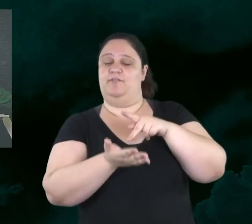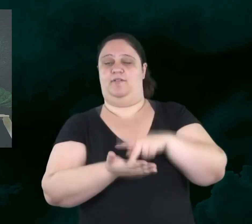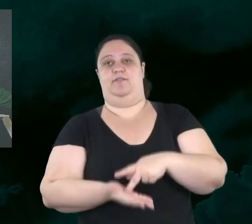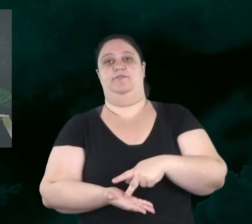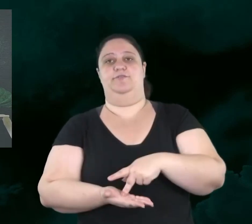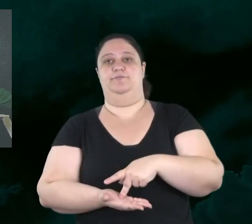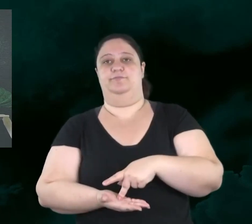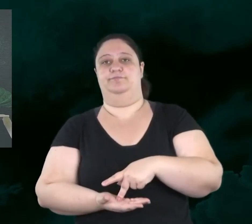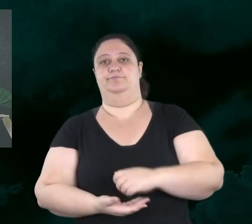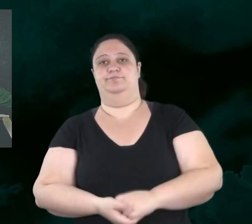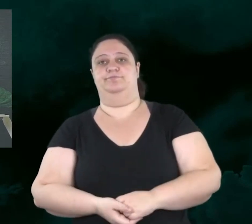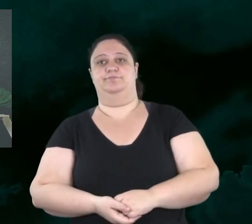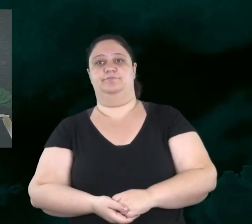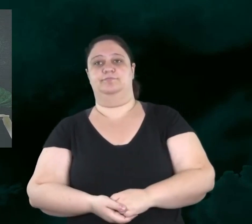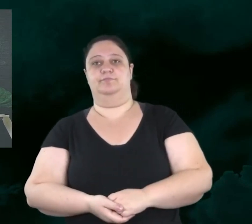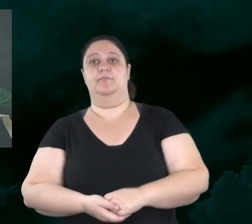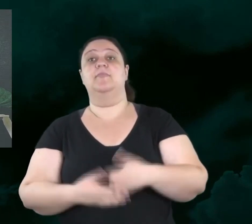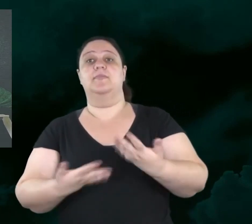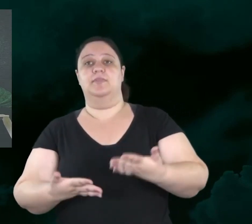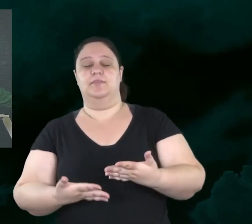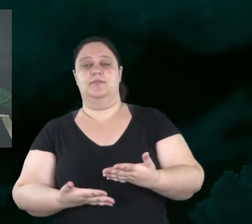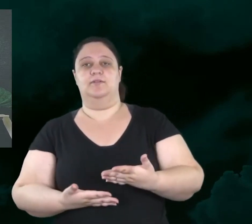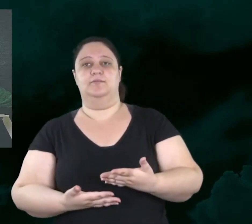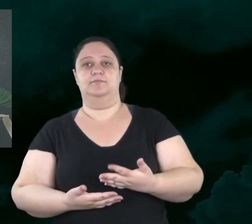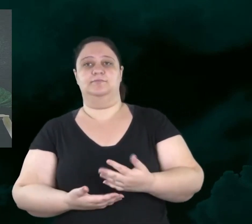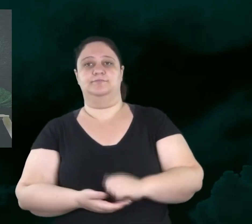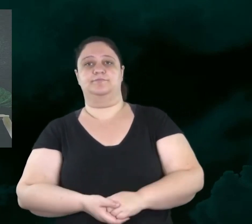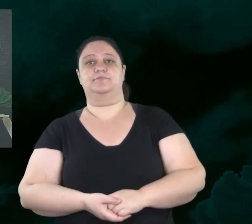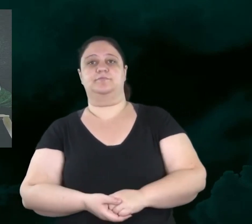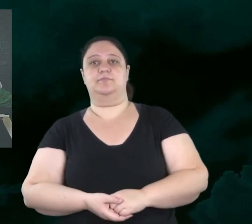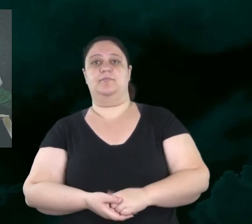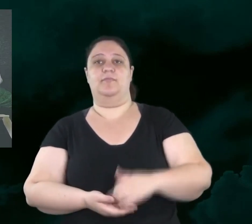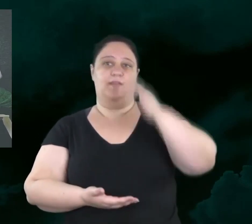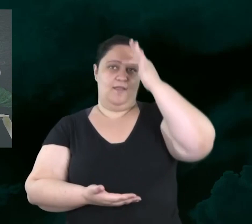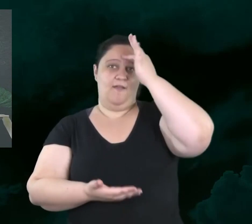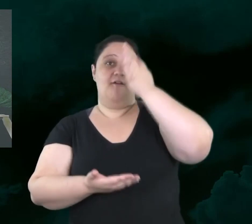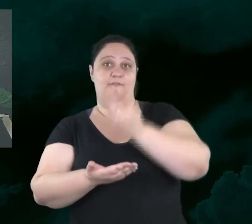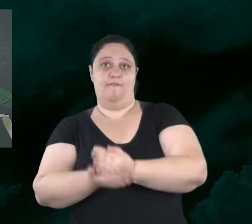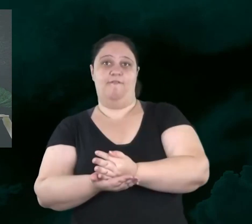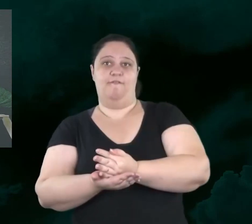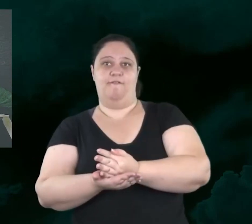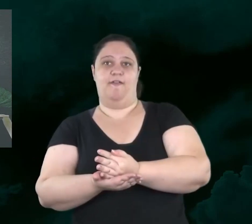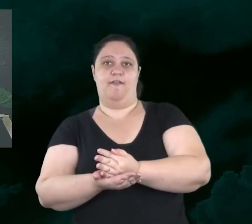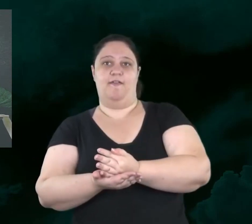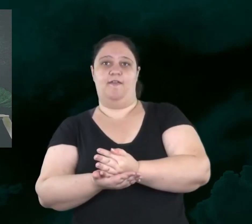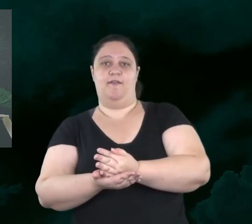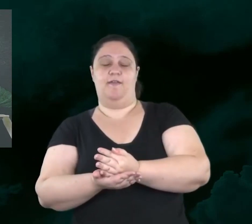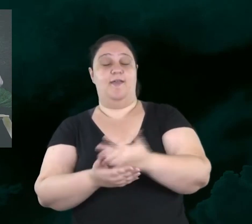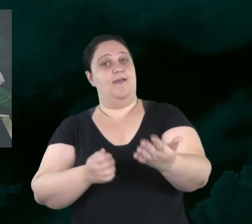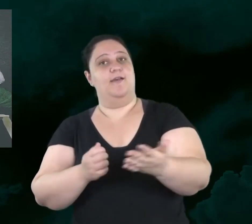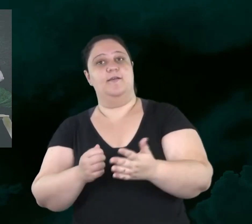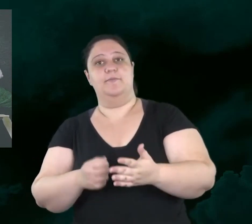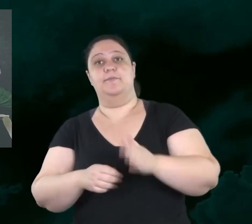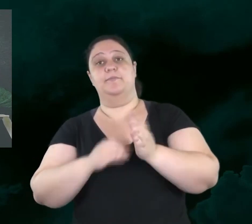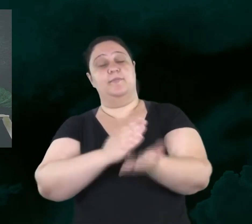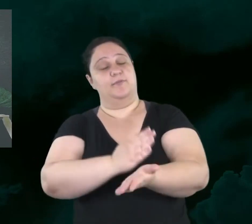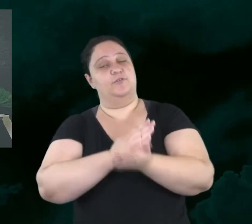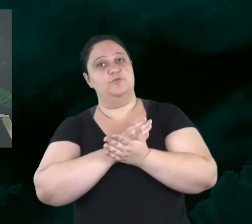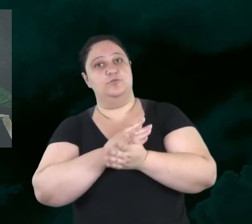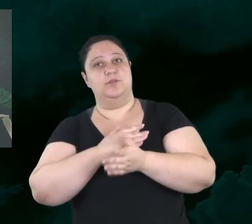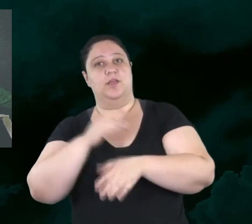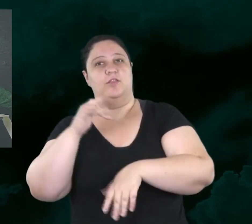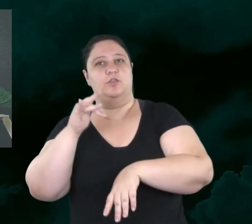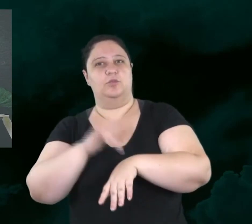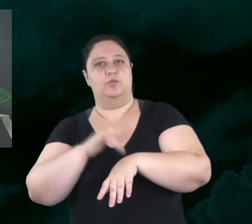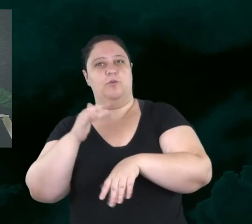que eu quero entrar. Então, essa fé vai ter acesso à substância de Deus, que é a própria